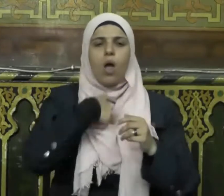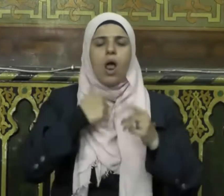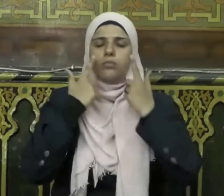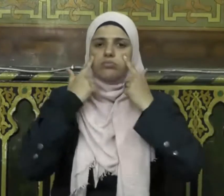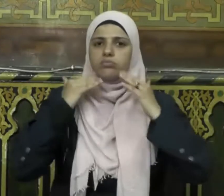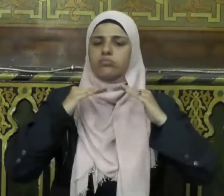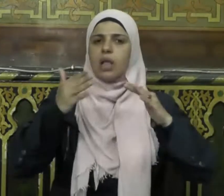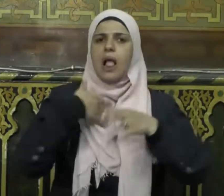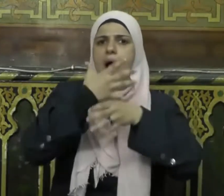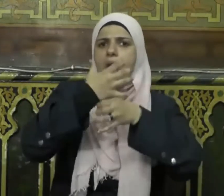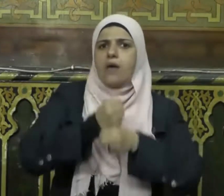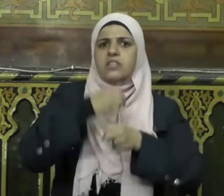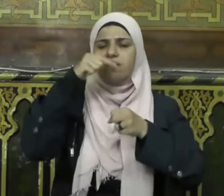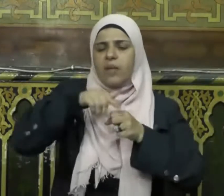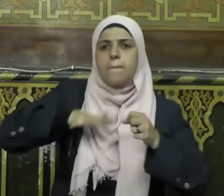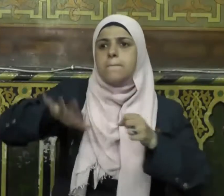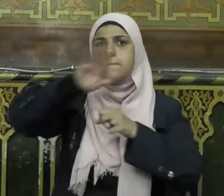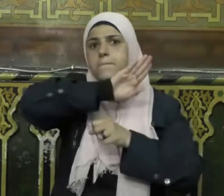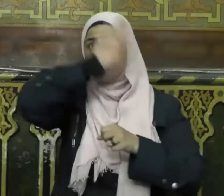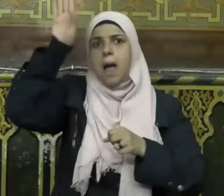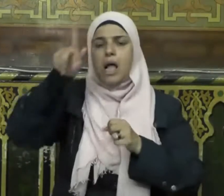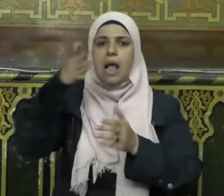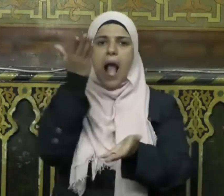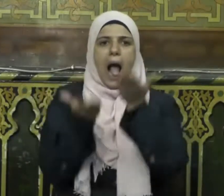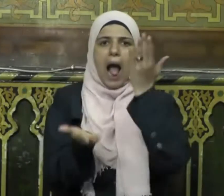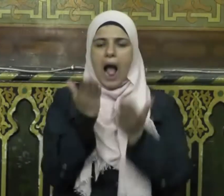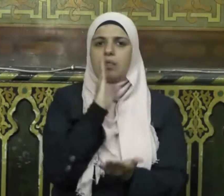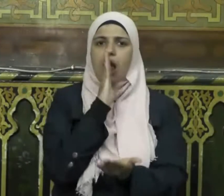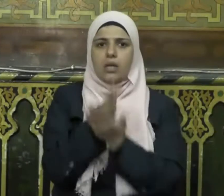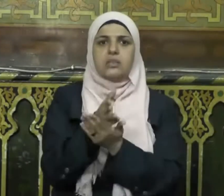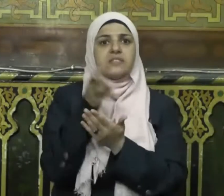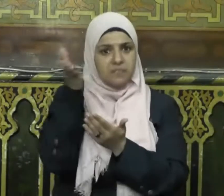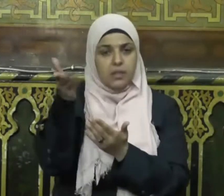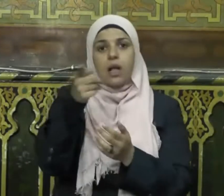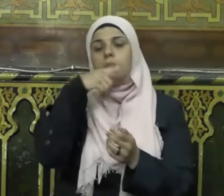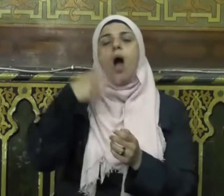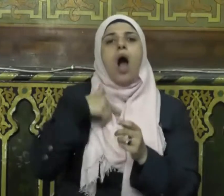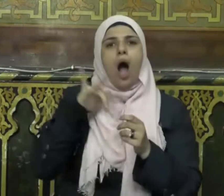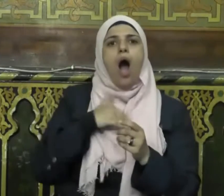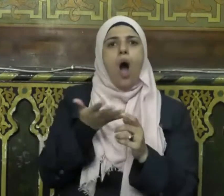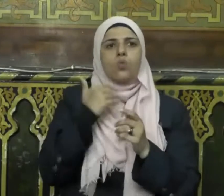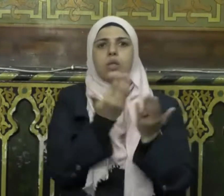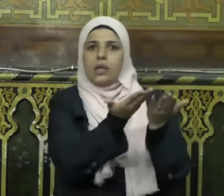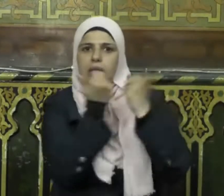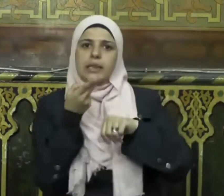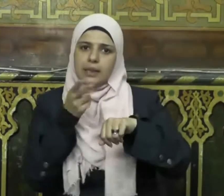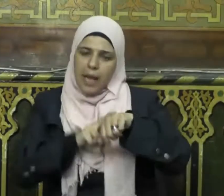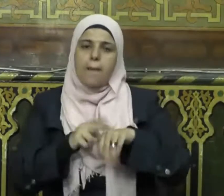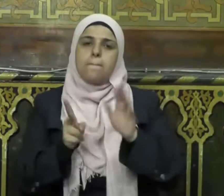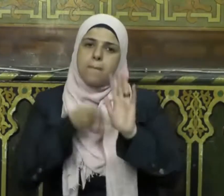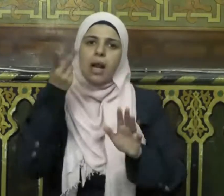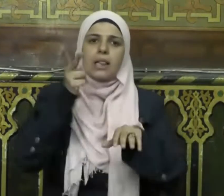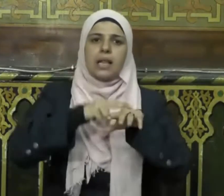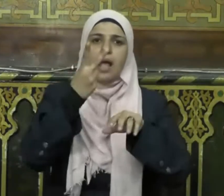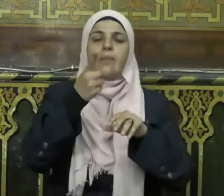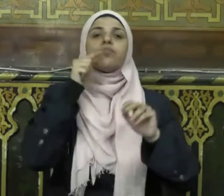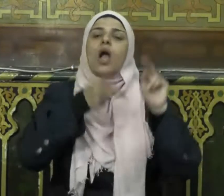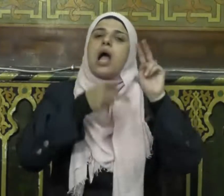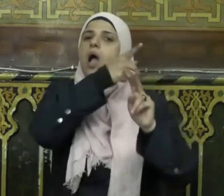ومنعة في جوار هذا الملك العادل أرادت أن تستردهم مرة أخرى فأرسلوا